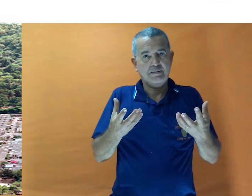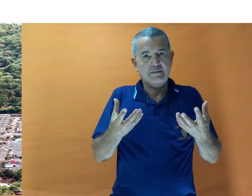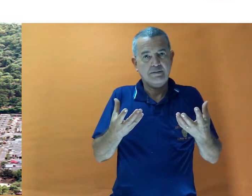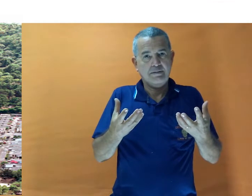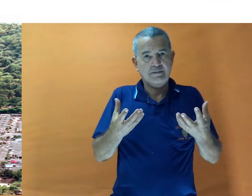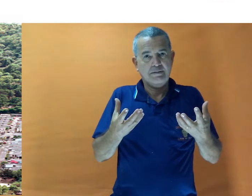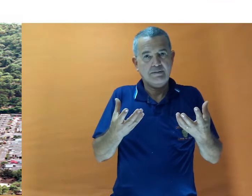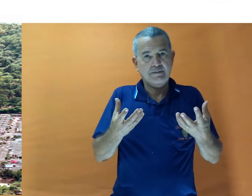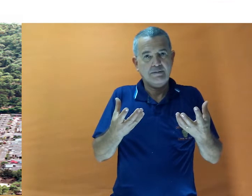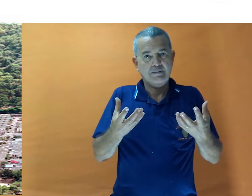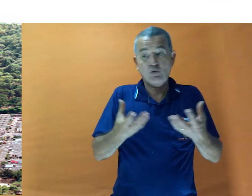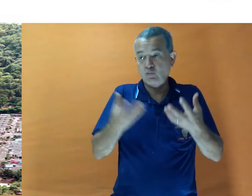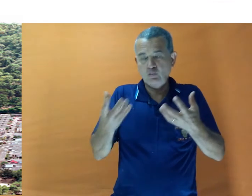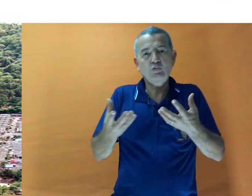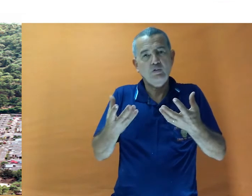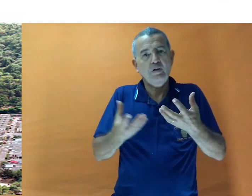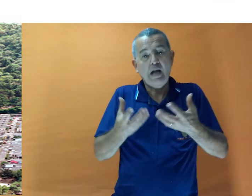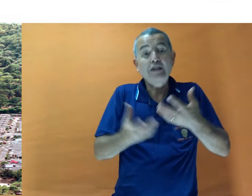verdade.